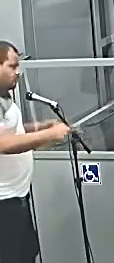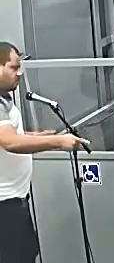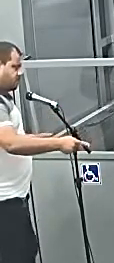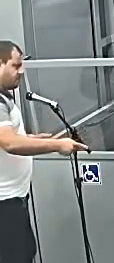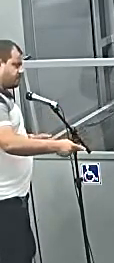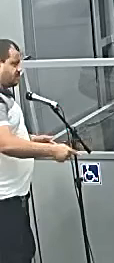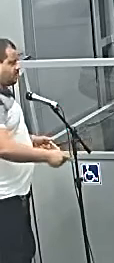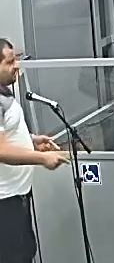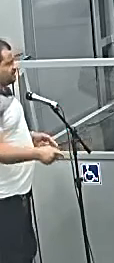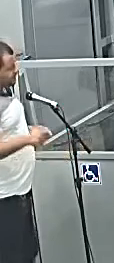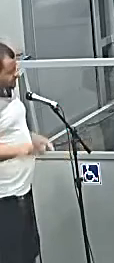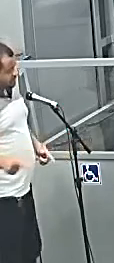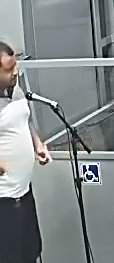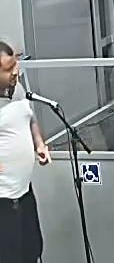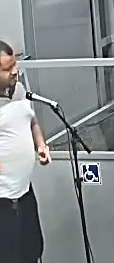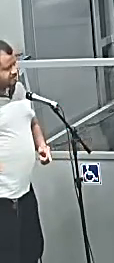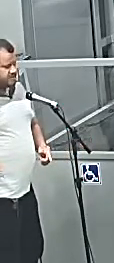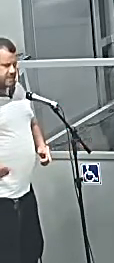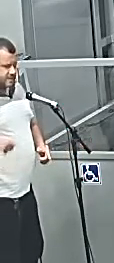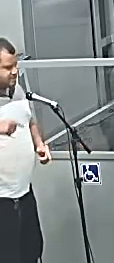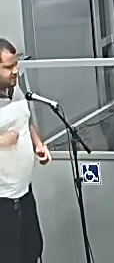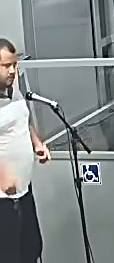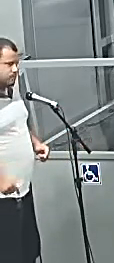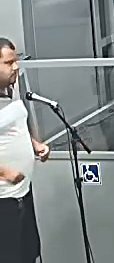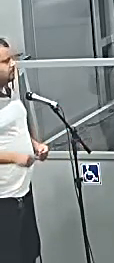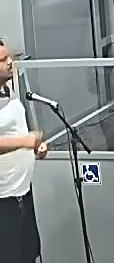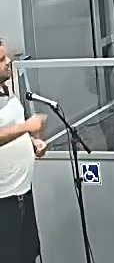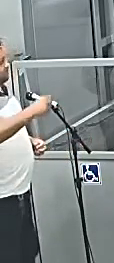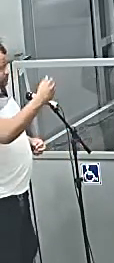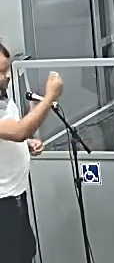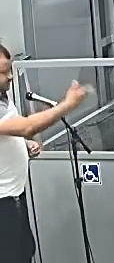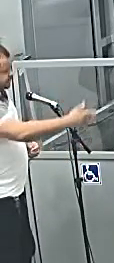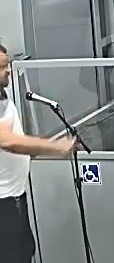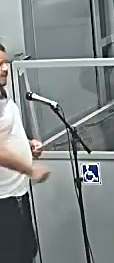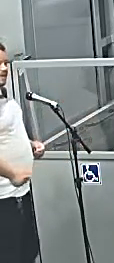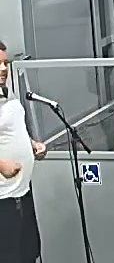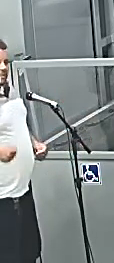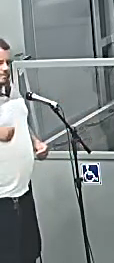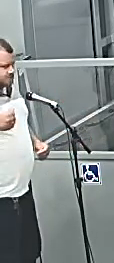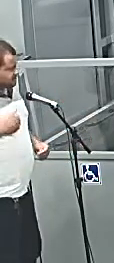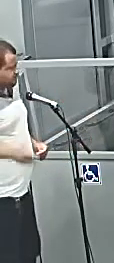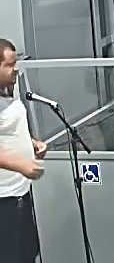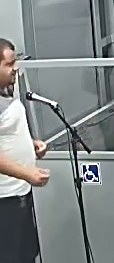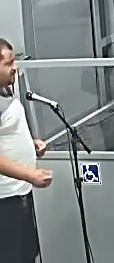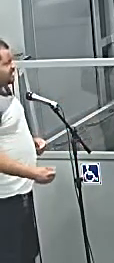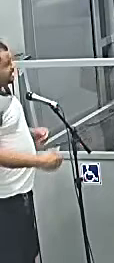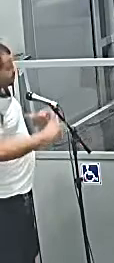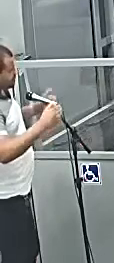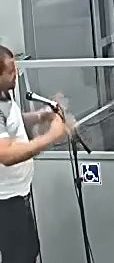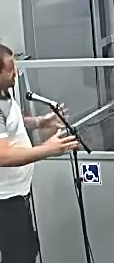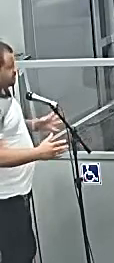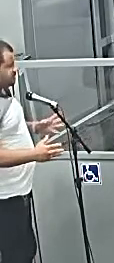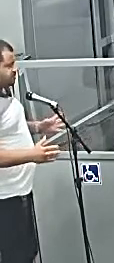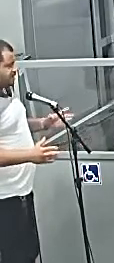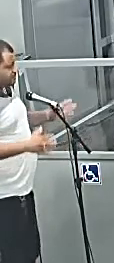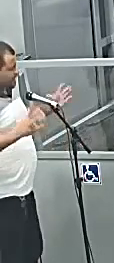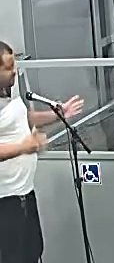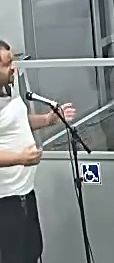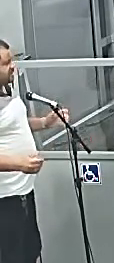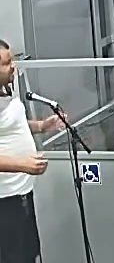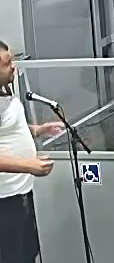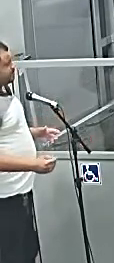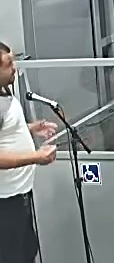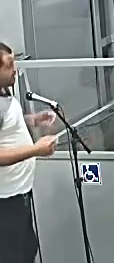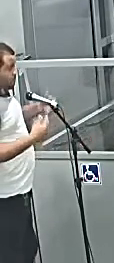todo profissional que lida com crianças especiais seja surdo com doenças raras com síndrome de down ele precisa de um espaço